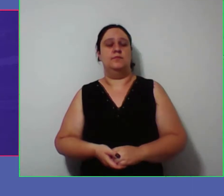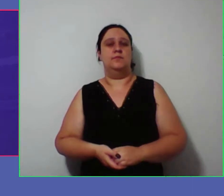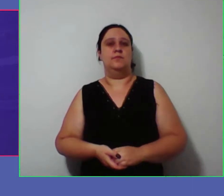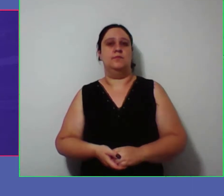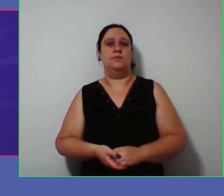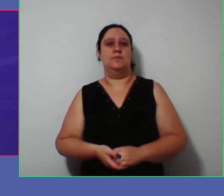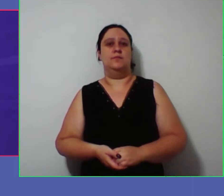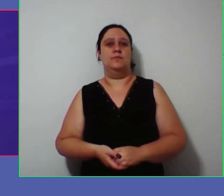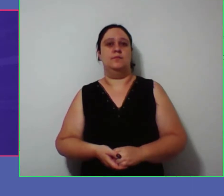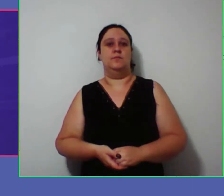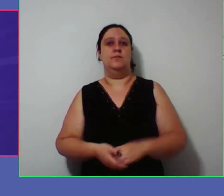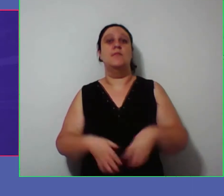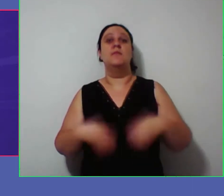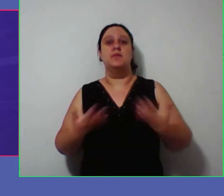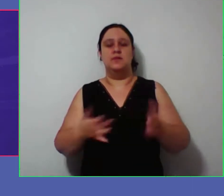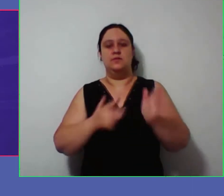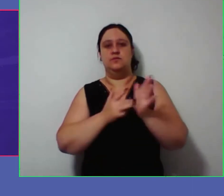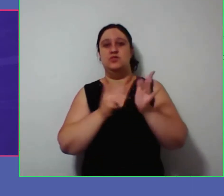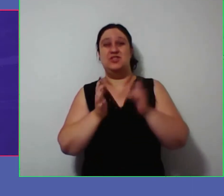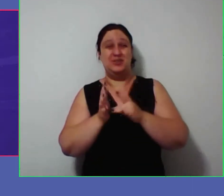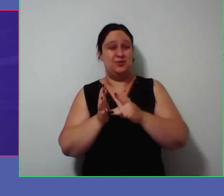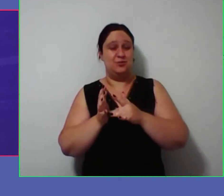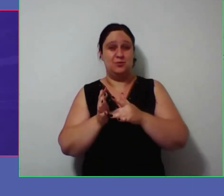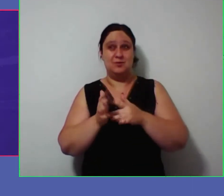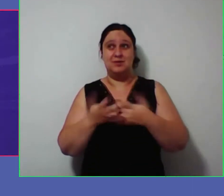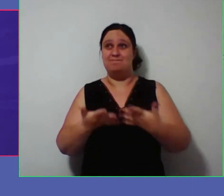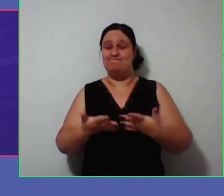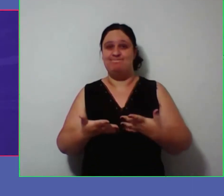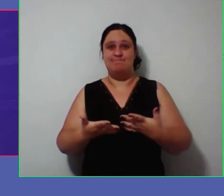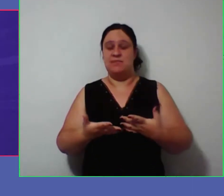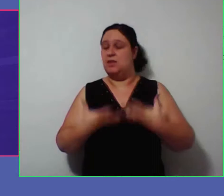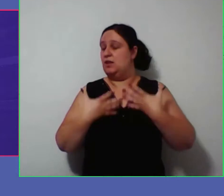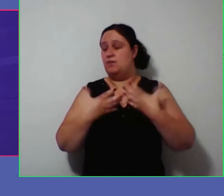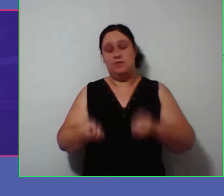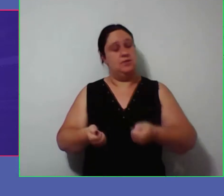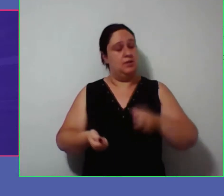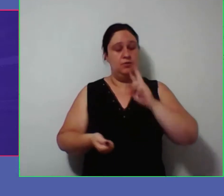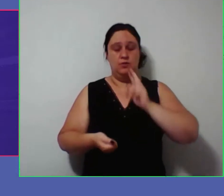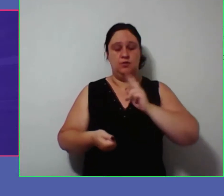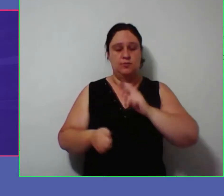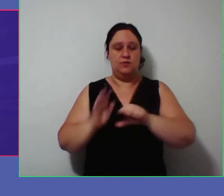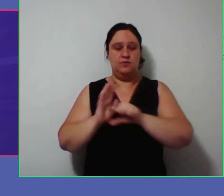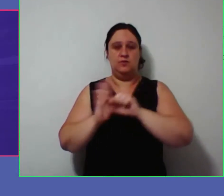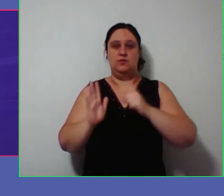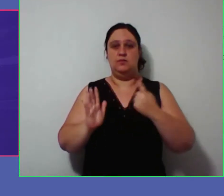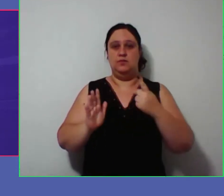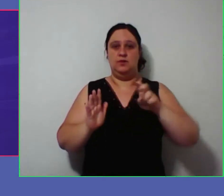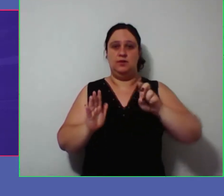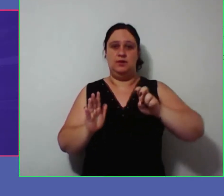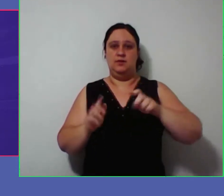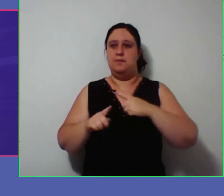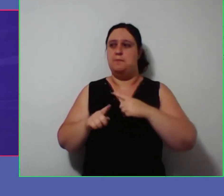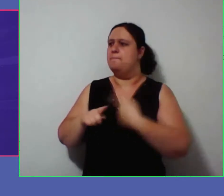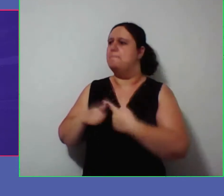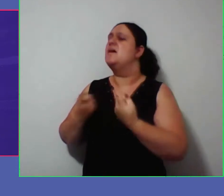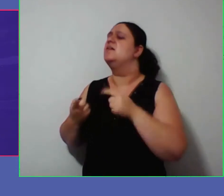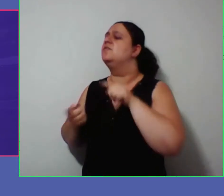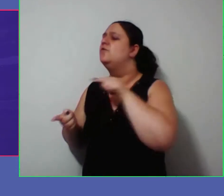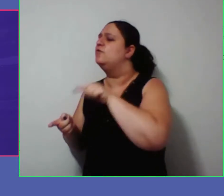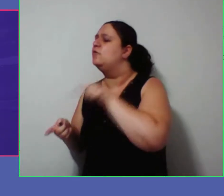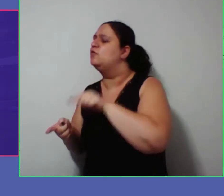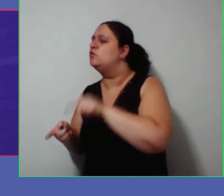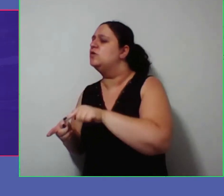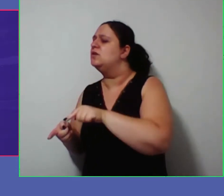Jesus não ficou satisfeito. Versículo 15: mas vós, continuou ele, quem dizeis que eu sou?